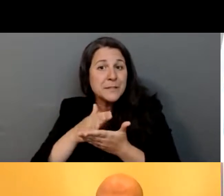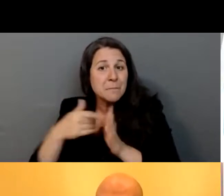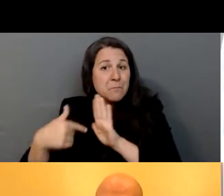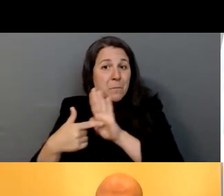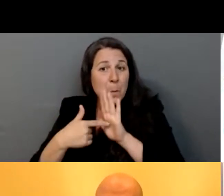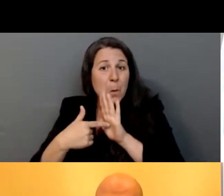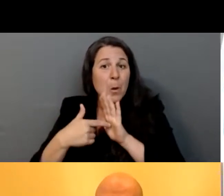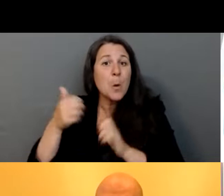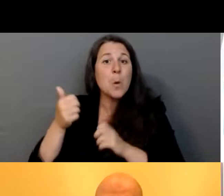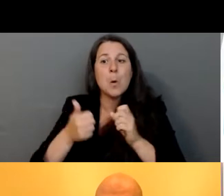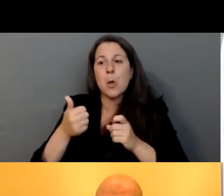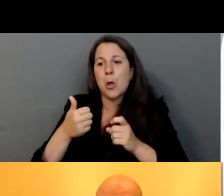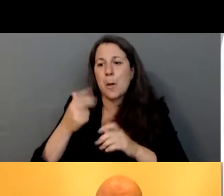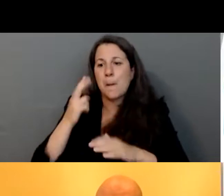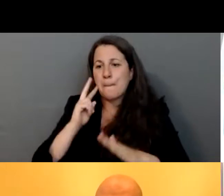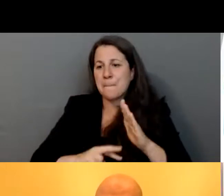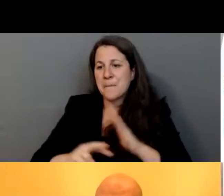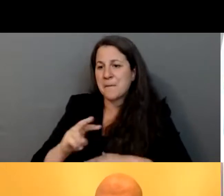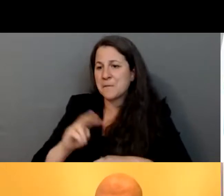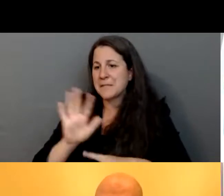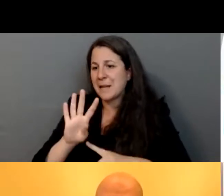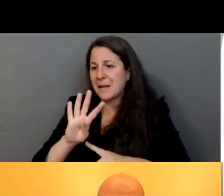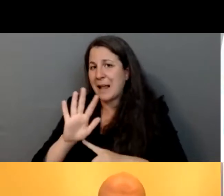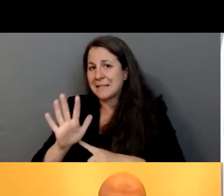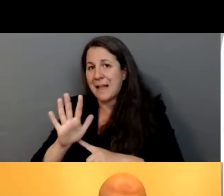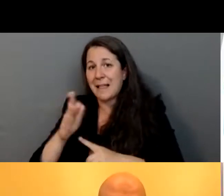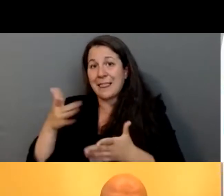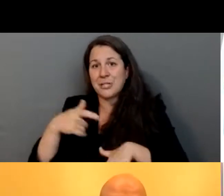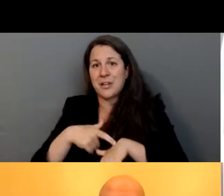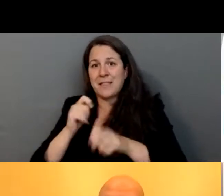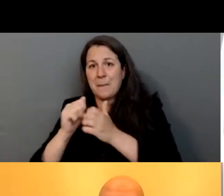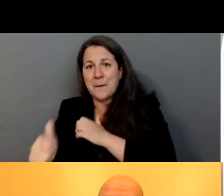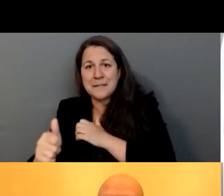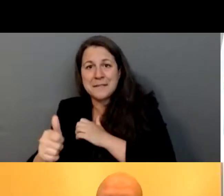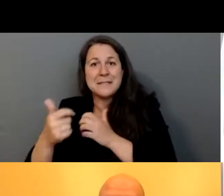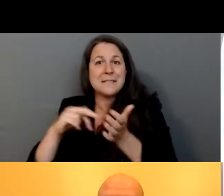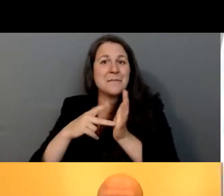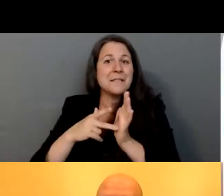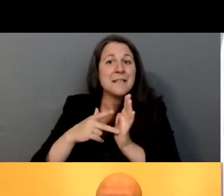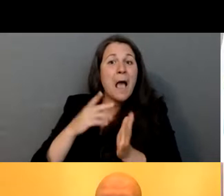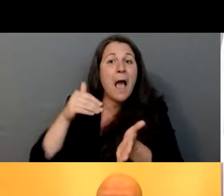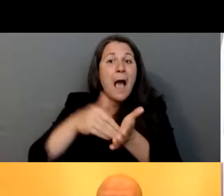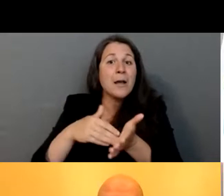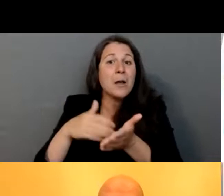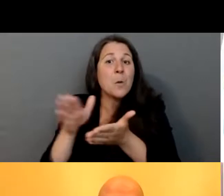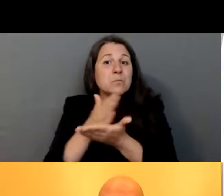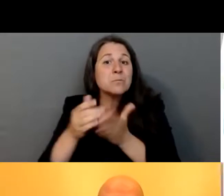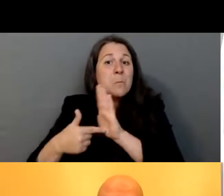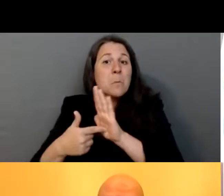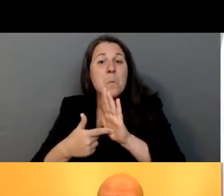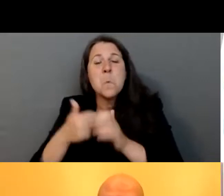prévu 1h45, j'ai déjà laissé passer trop de temps. Est-ce qu'on entend la dernière prestation ou nous